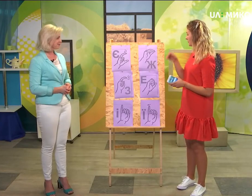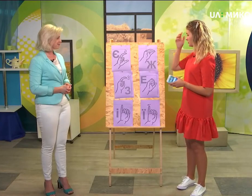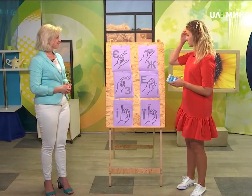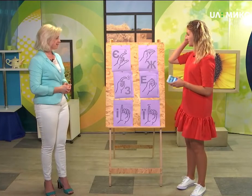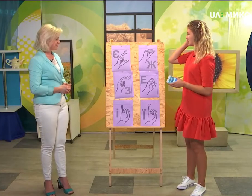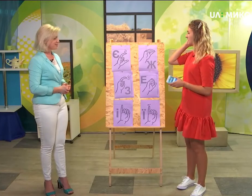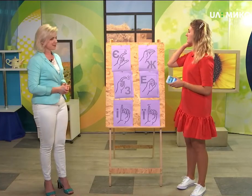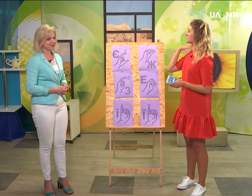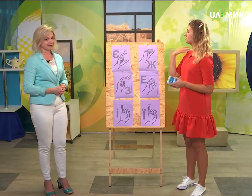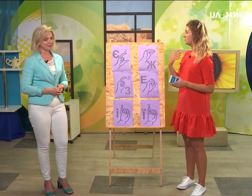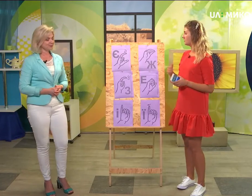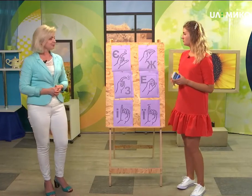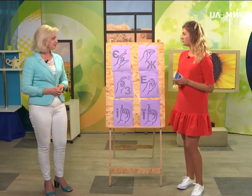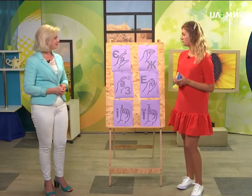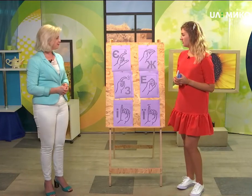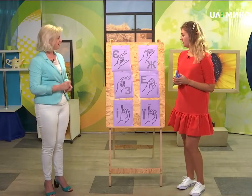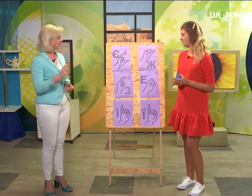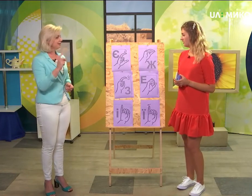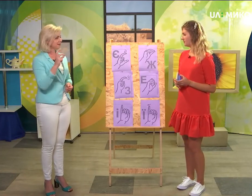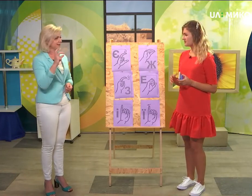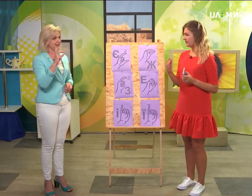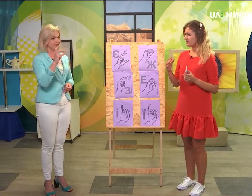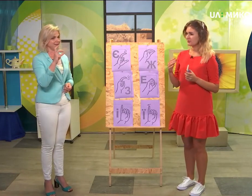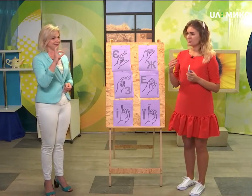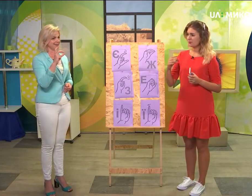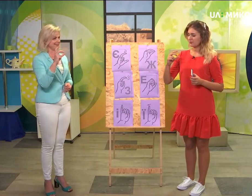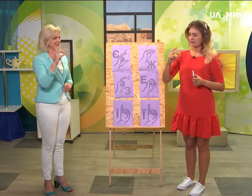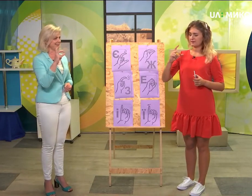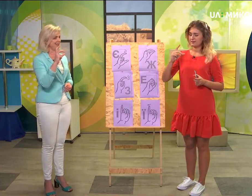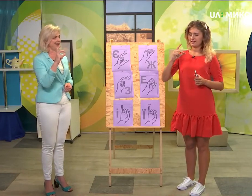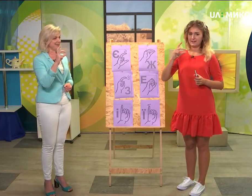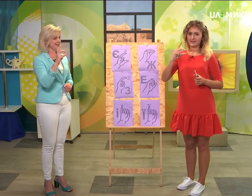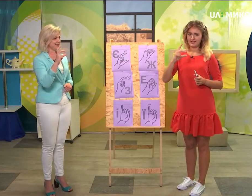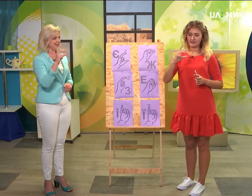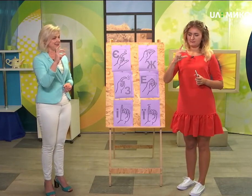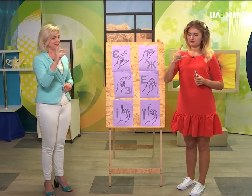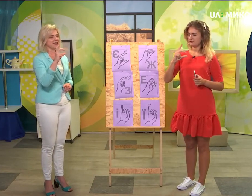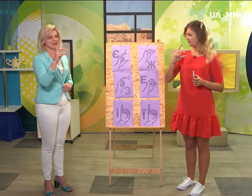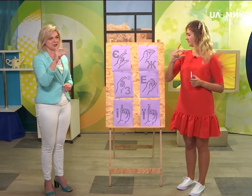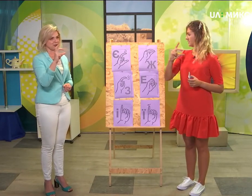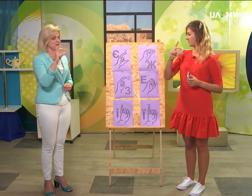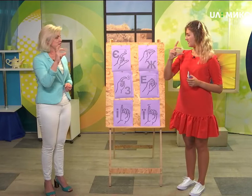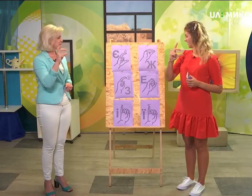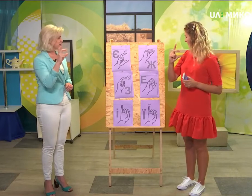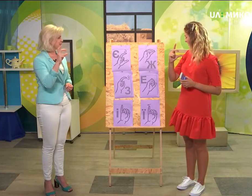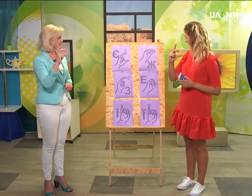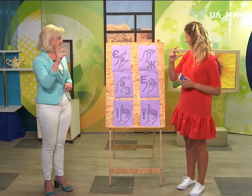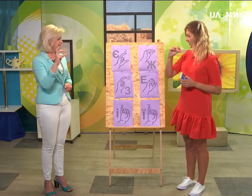ще раз літери, ще раз, що як. Тому що з першого року... Да. Е. Е. Є, точніше, це українська Є. Е у